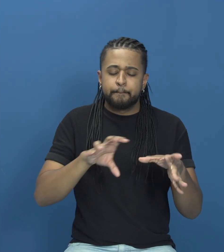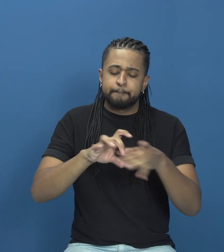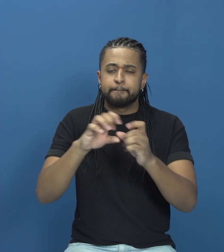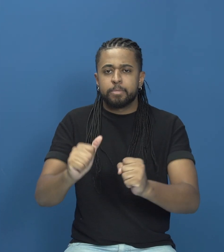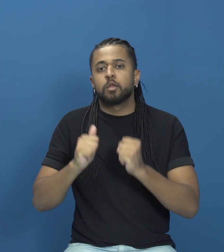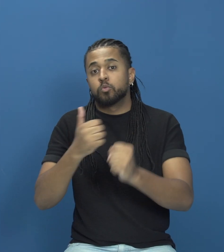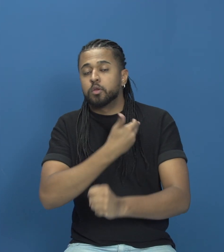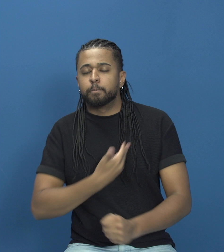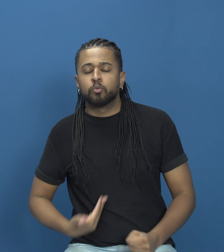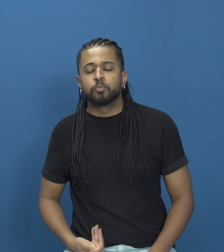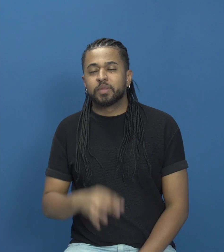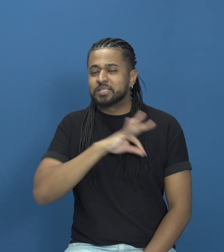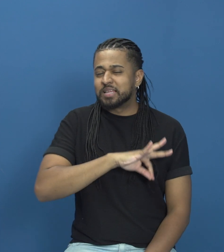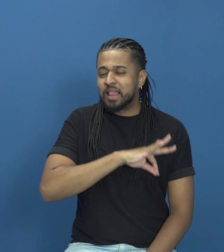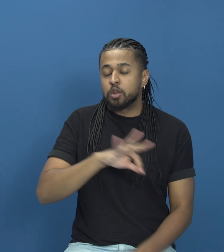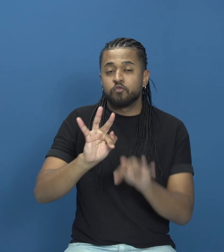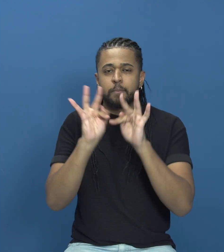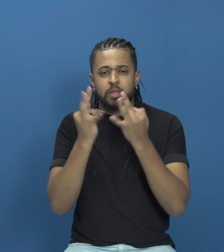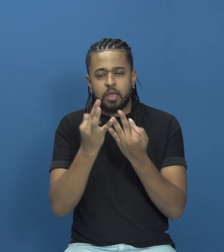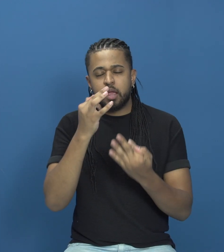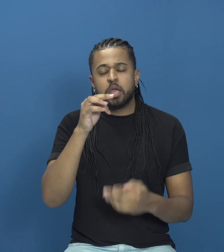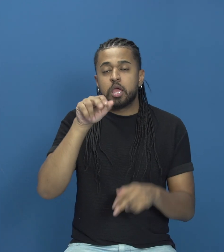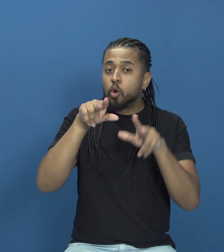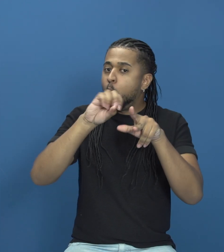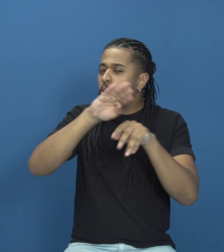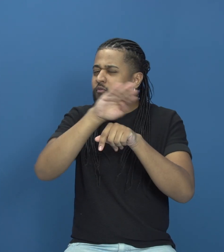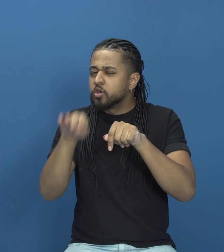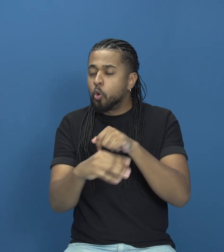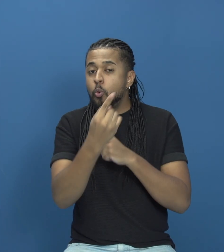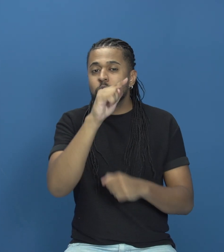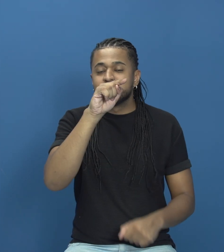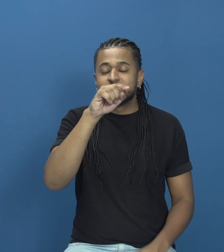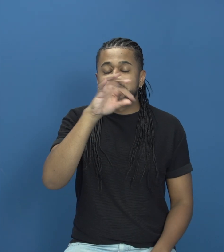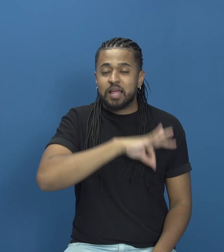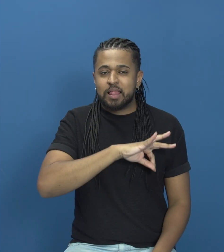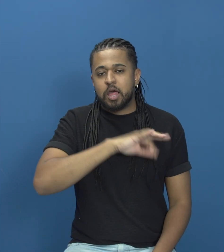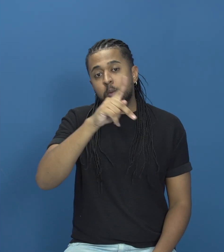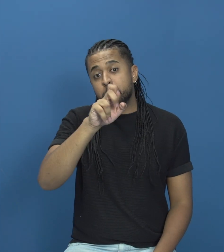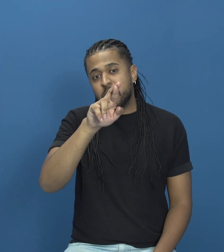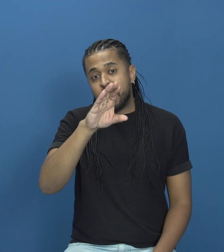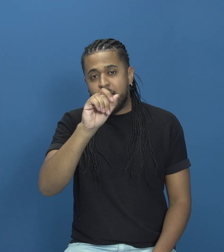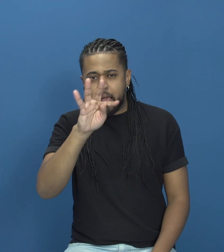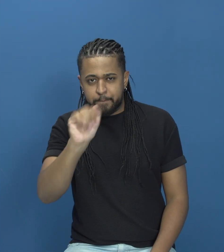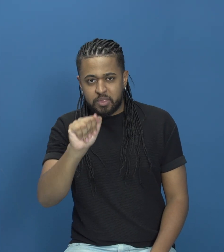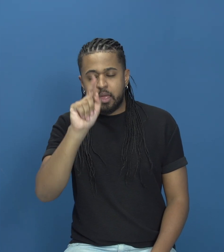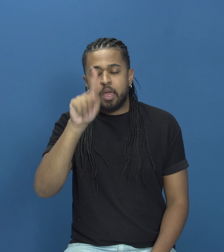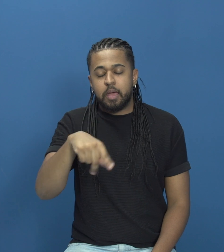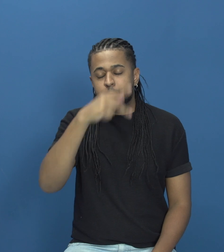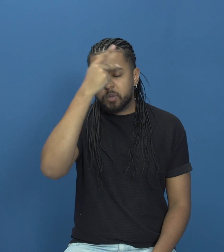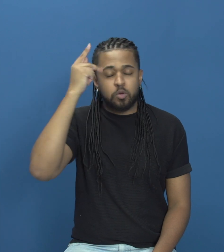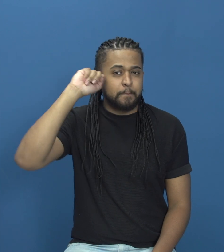poder público, com renda familiar bruta igual ou inferior a um salário mínimo per capita, que se